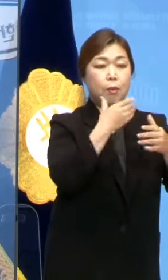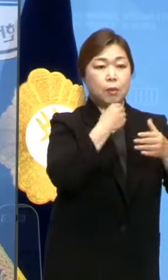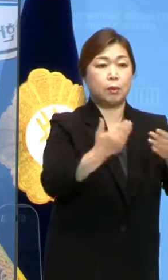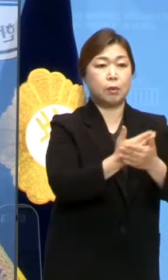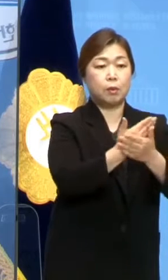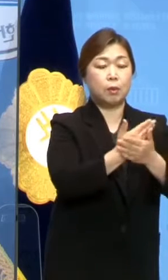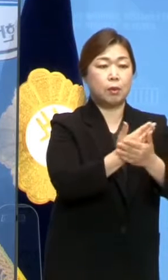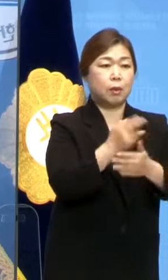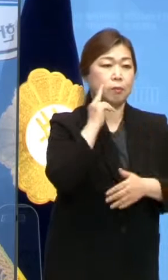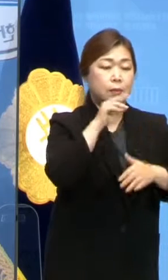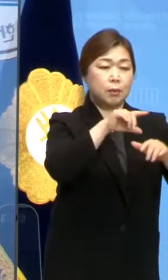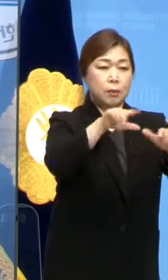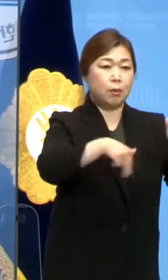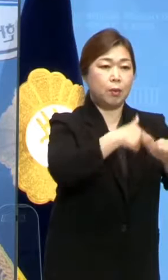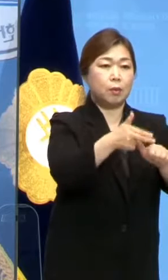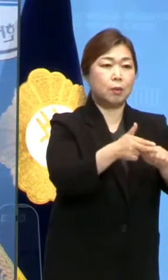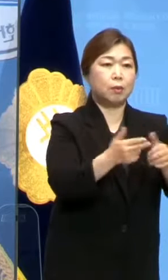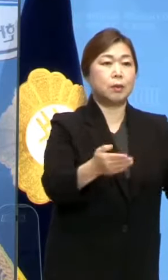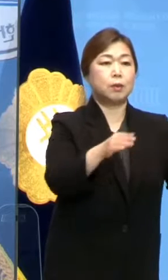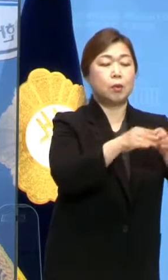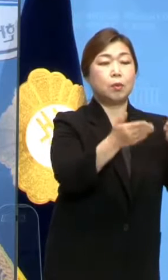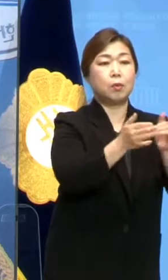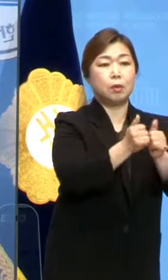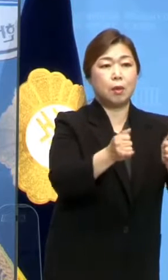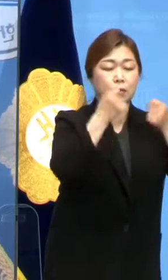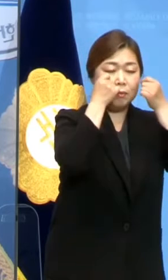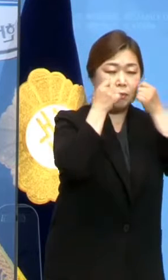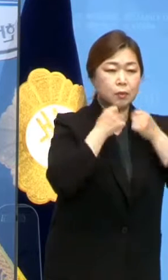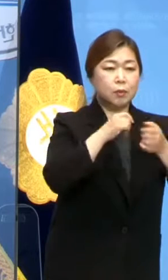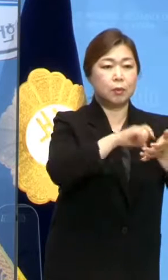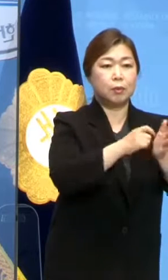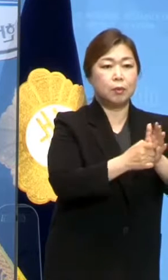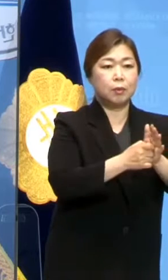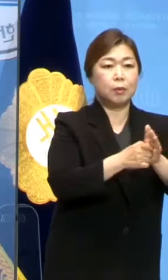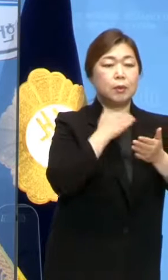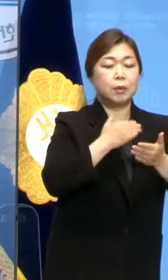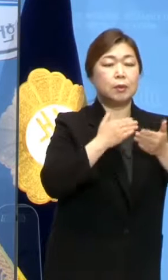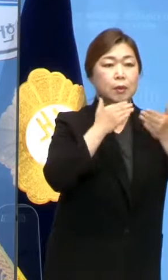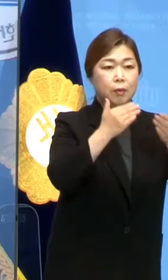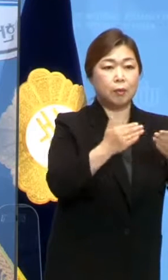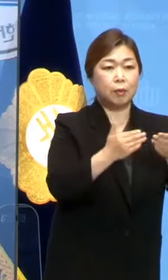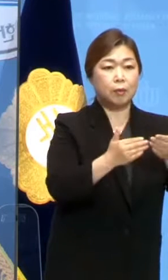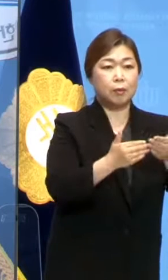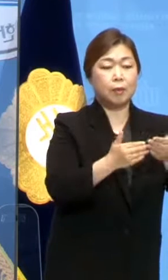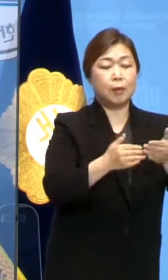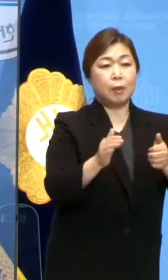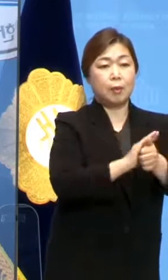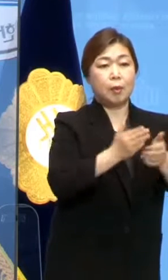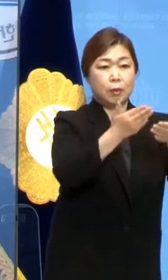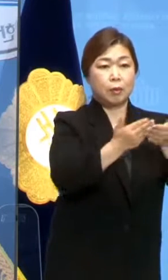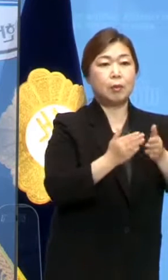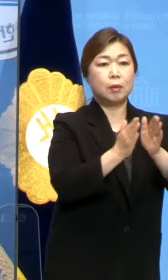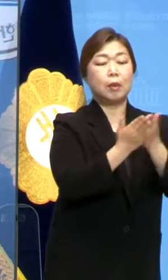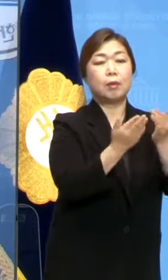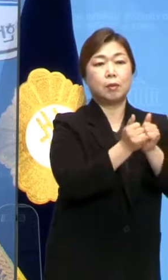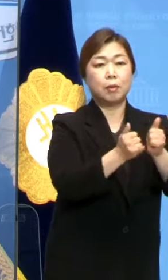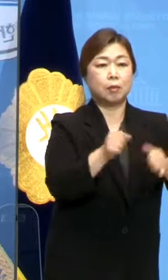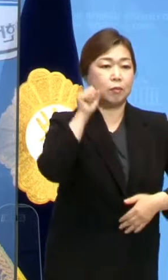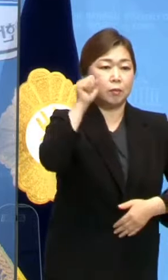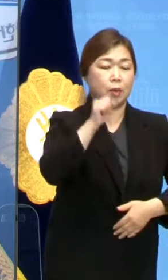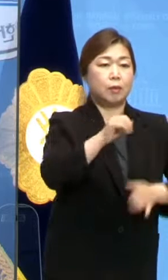상황에서 사회복지시설 종사자의 눈물겨운 희생과 사회복지 수에 당사자들의 투쟁의